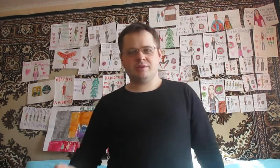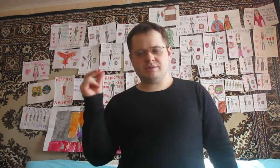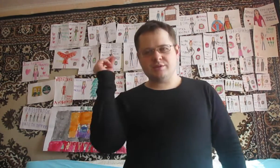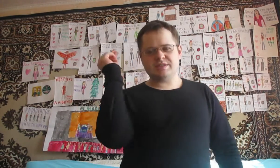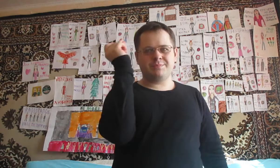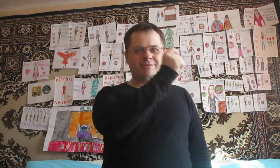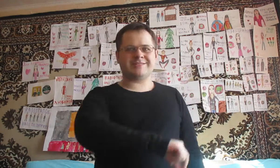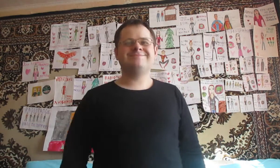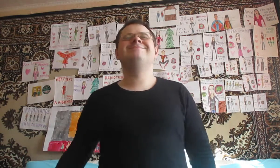Передаю всем привет.